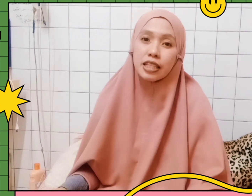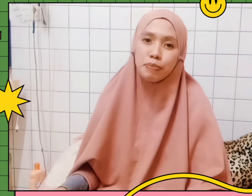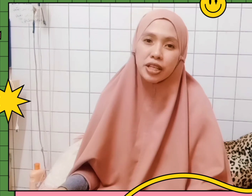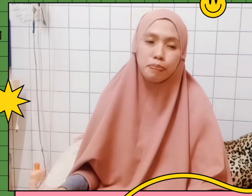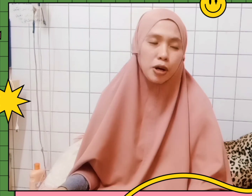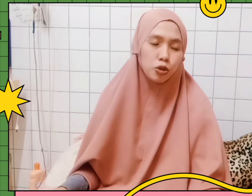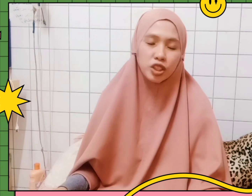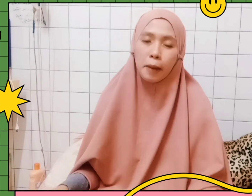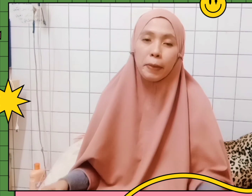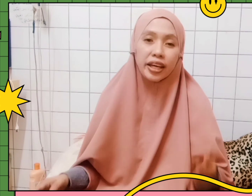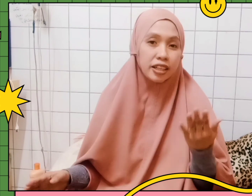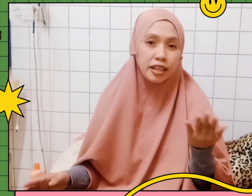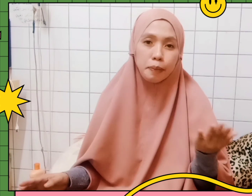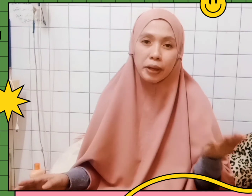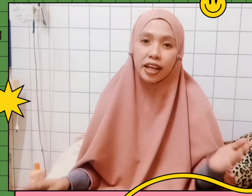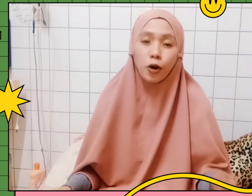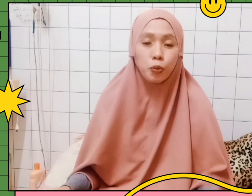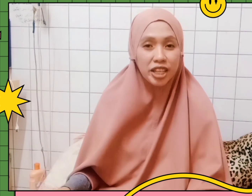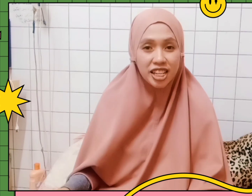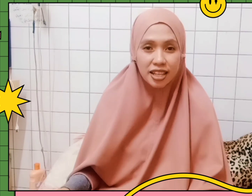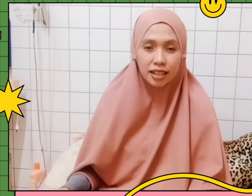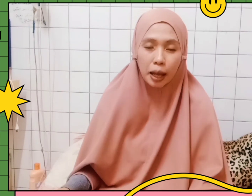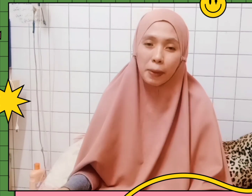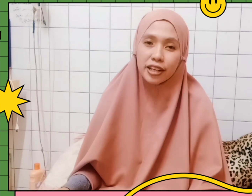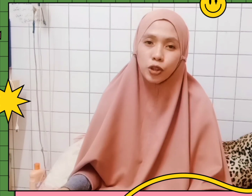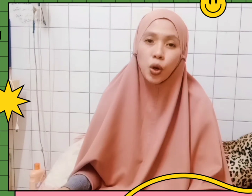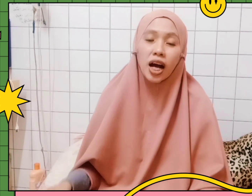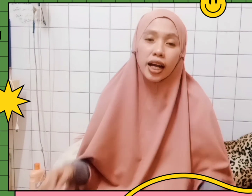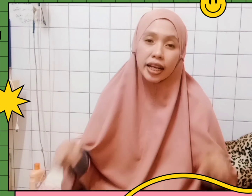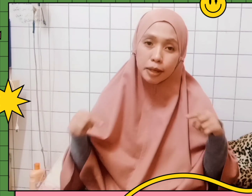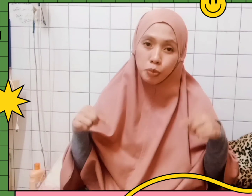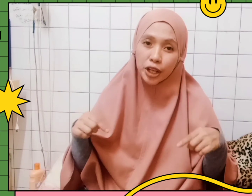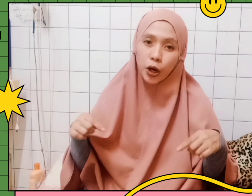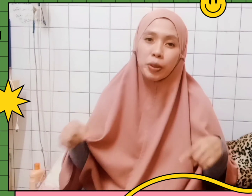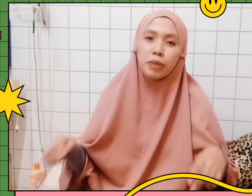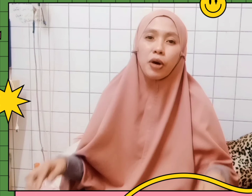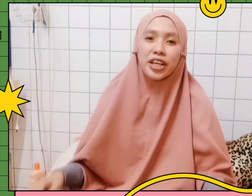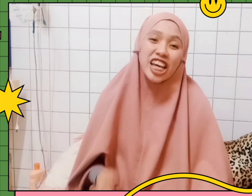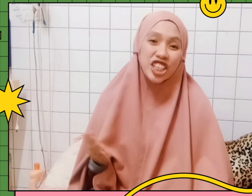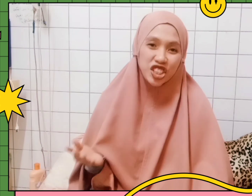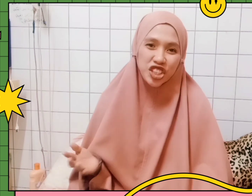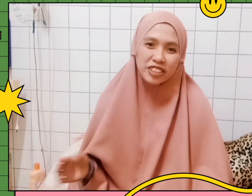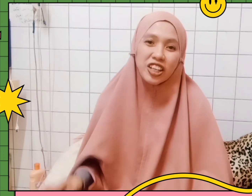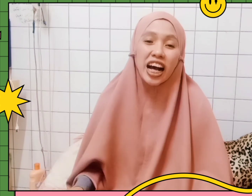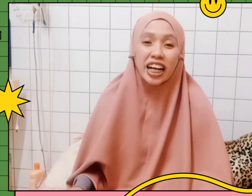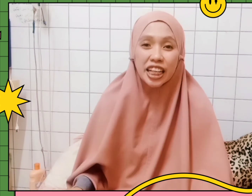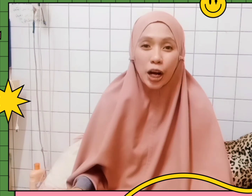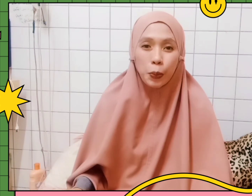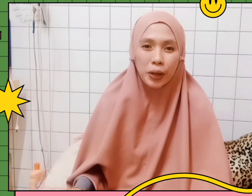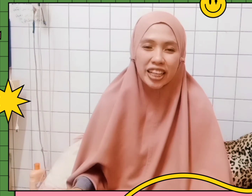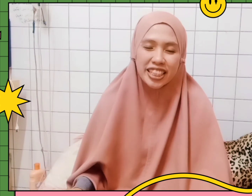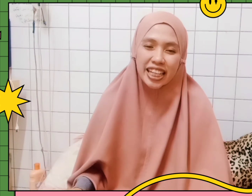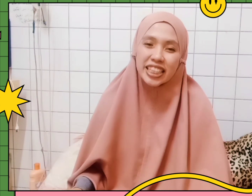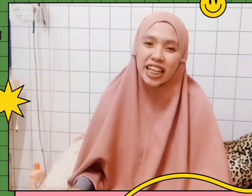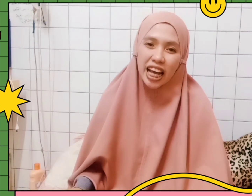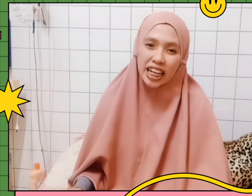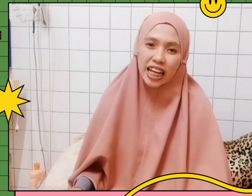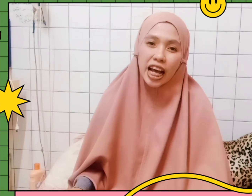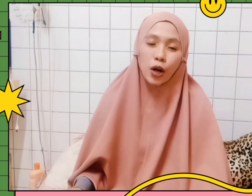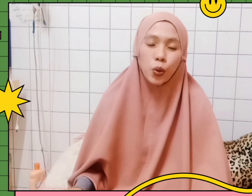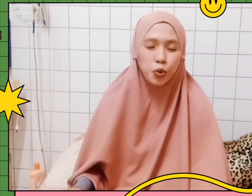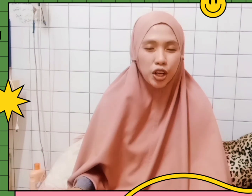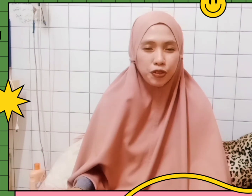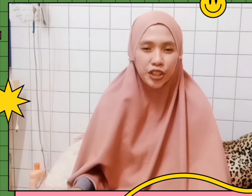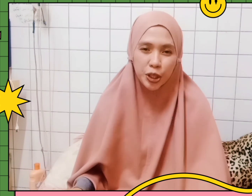isyarat CV, maksudnya pengen aku bikin isyarat apa gitu, kalian boleh komen di bawah ya. Insya Allah akan aku pelajari dan